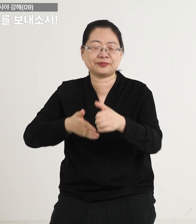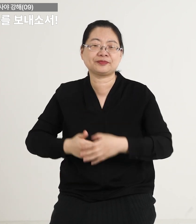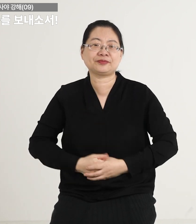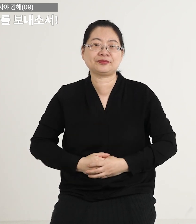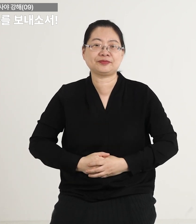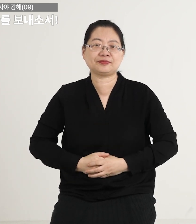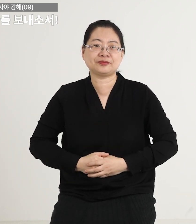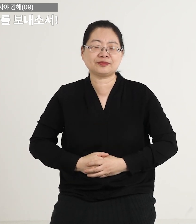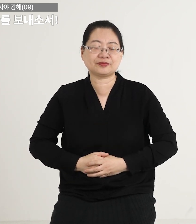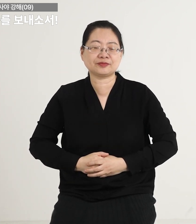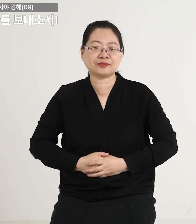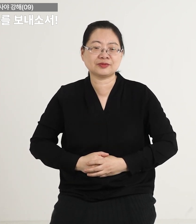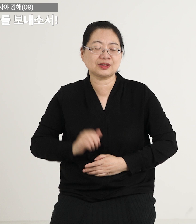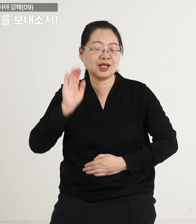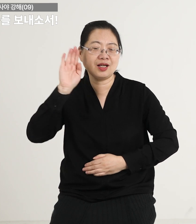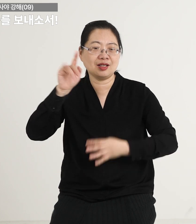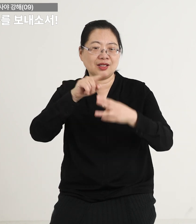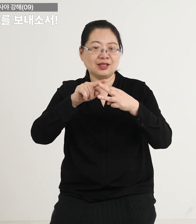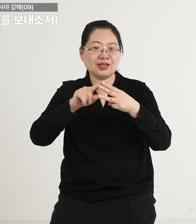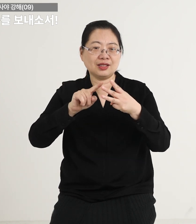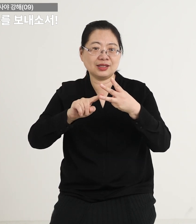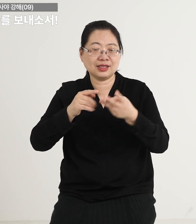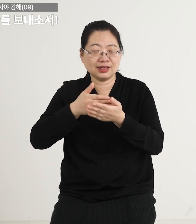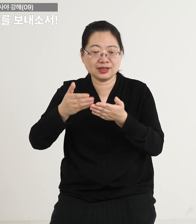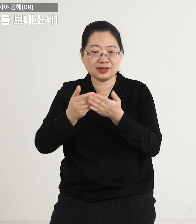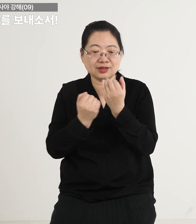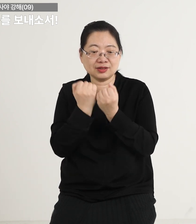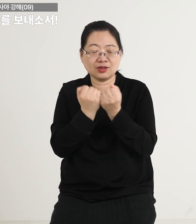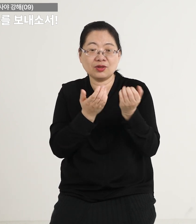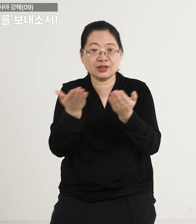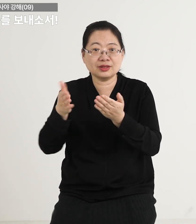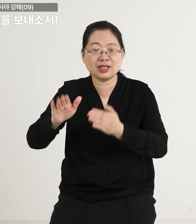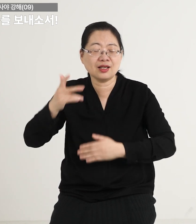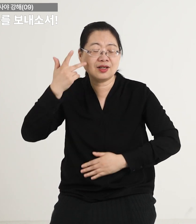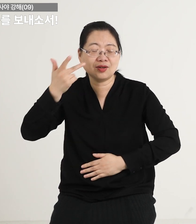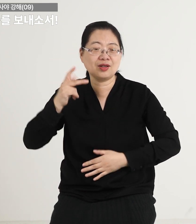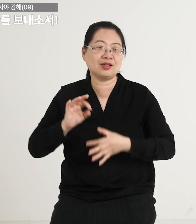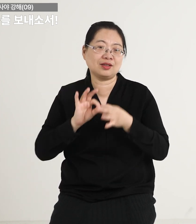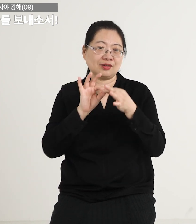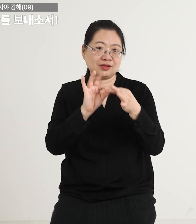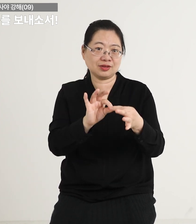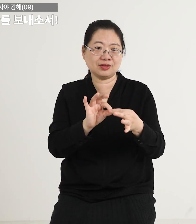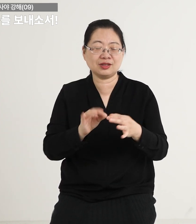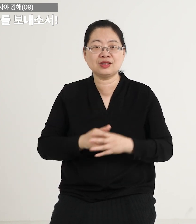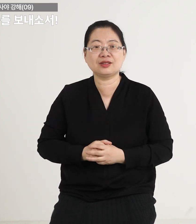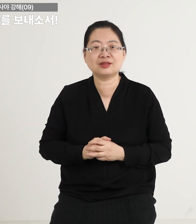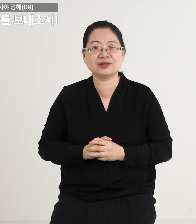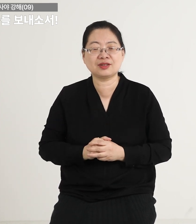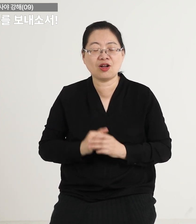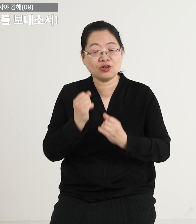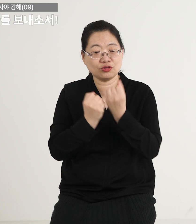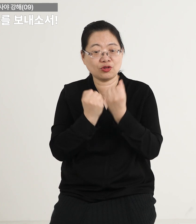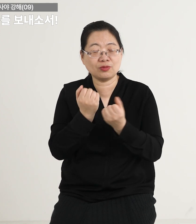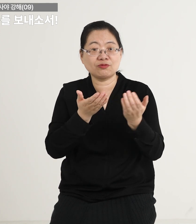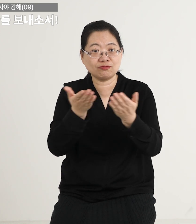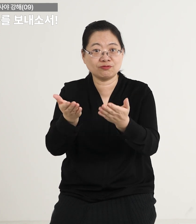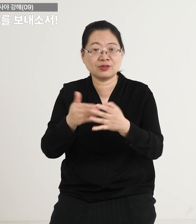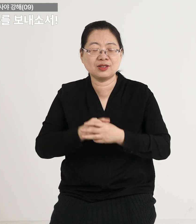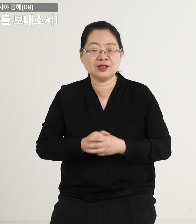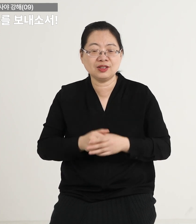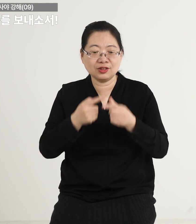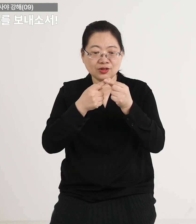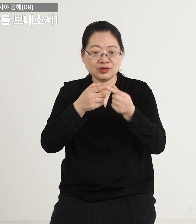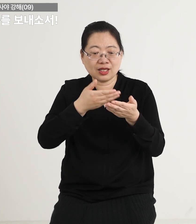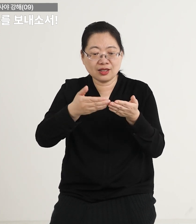합니다. 앞으로 세 가지 그림을 설명할 텐데 이제 다음 주에도 이어서 설명이 되겠죠? 첫